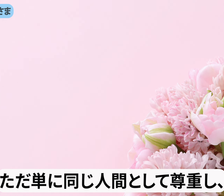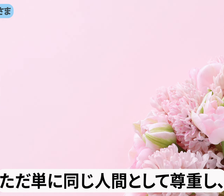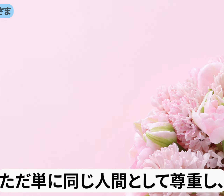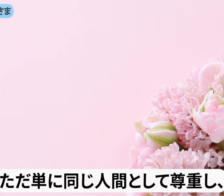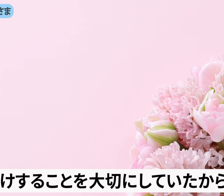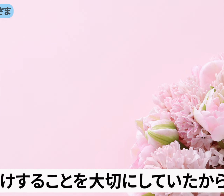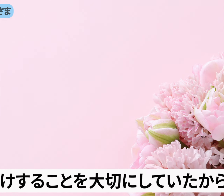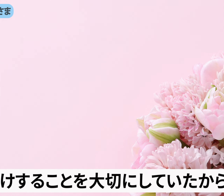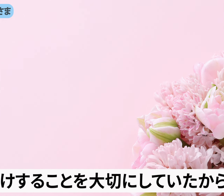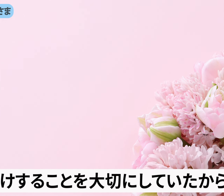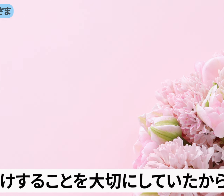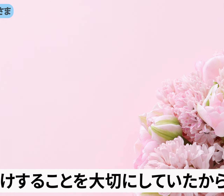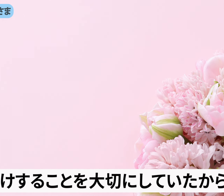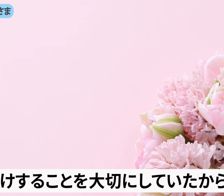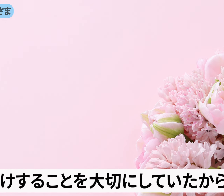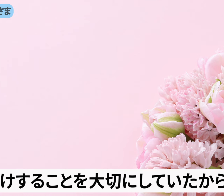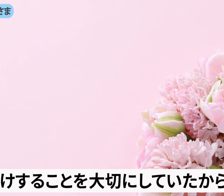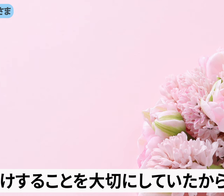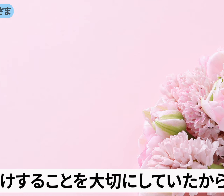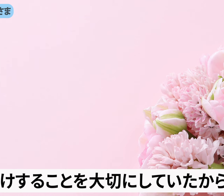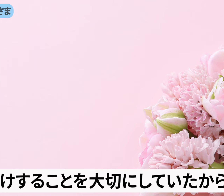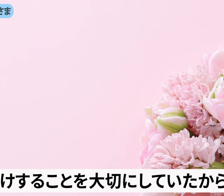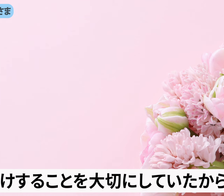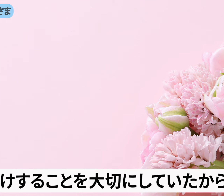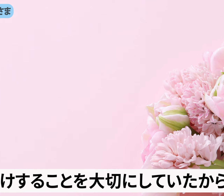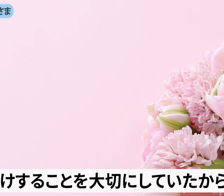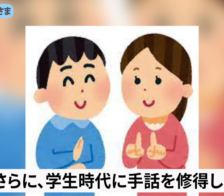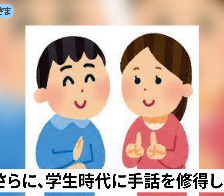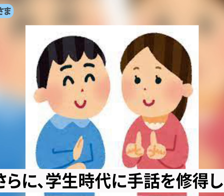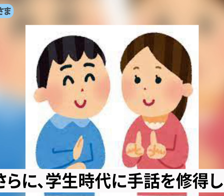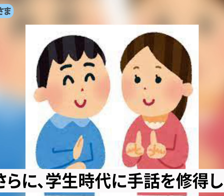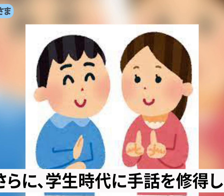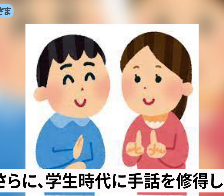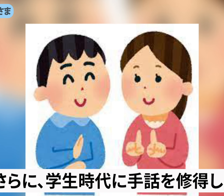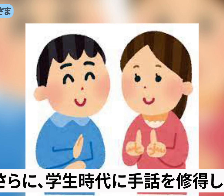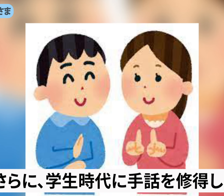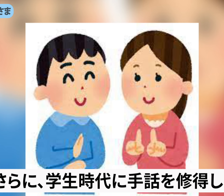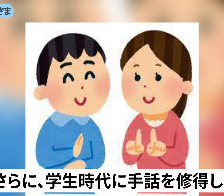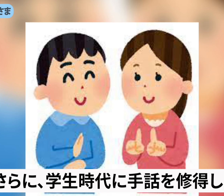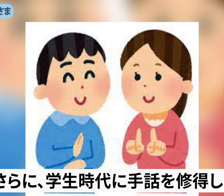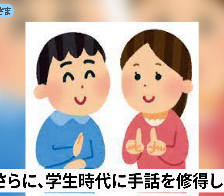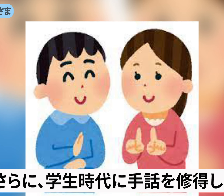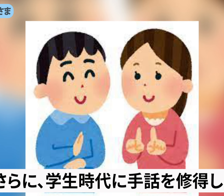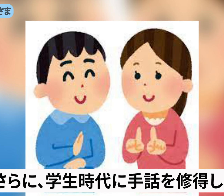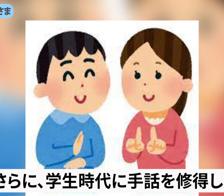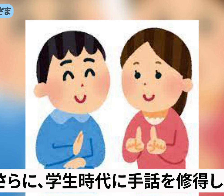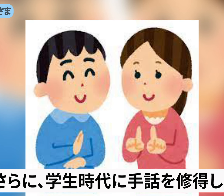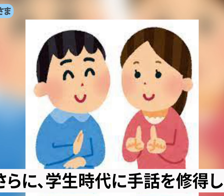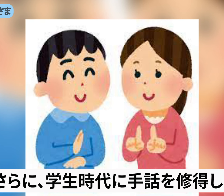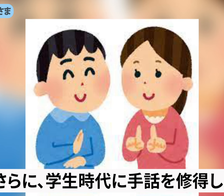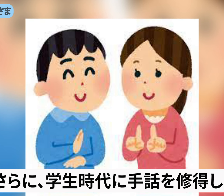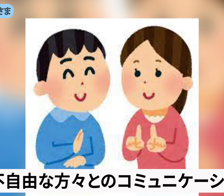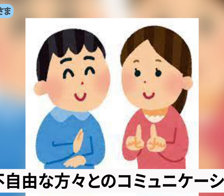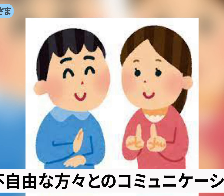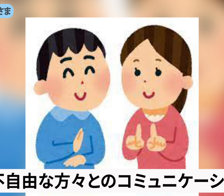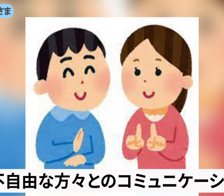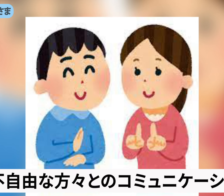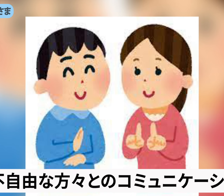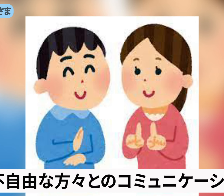し手助けすることを大切にしていたからです。さらに学生時代に手話を習得し、耳の不自由な方